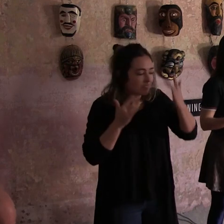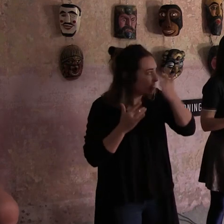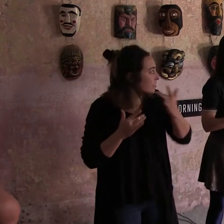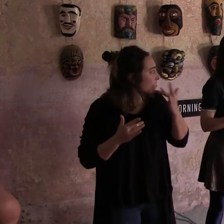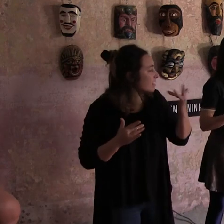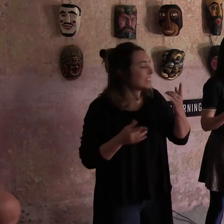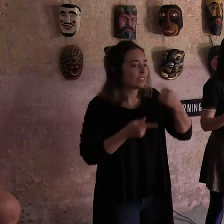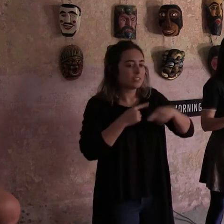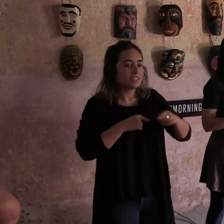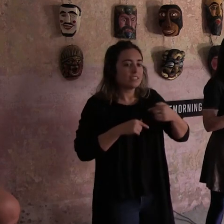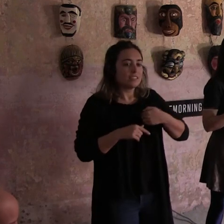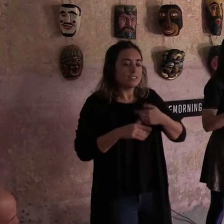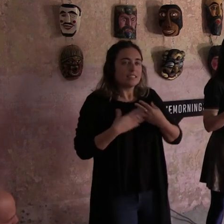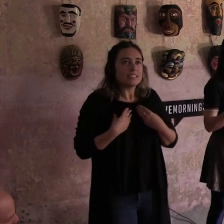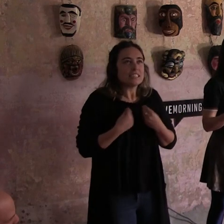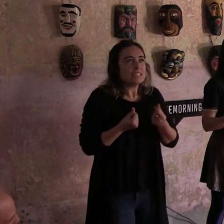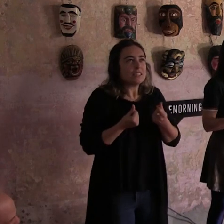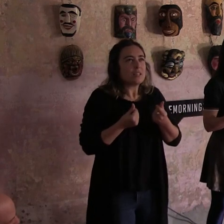antes y un después,